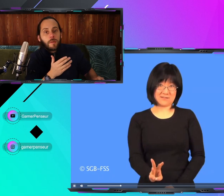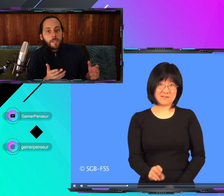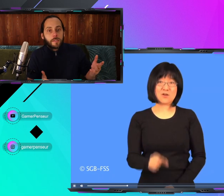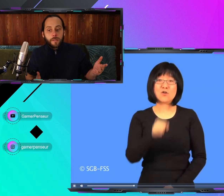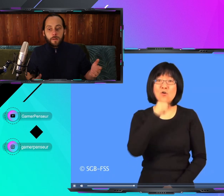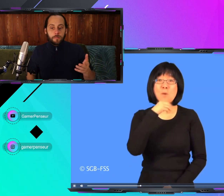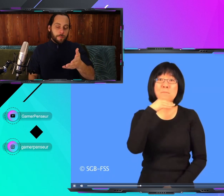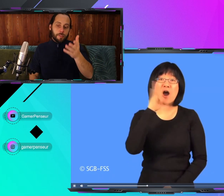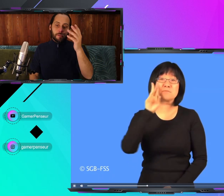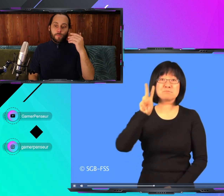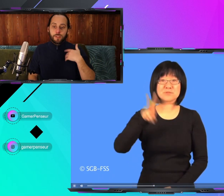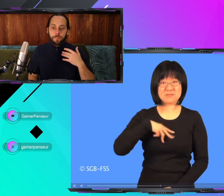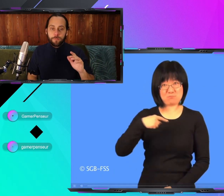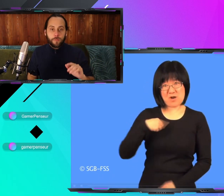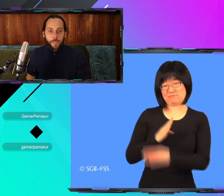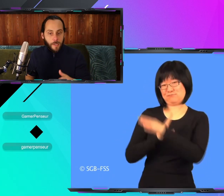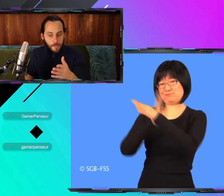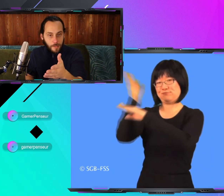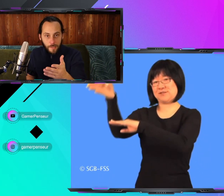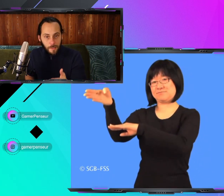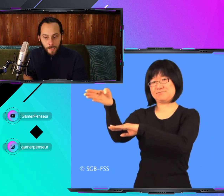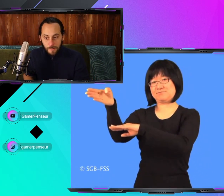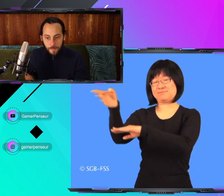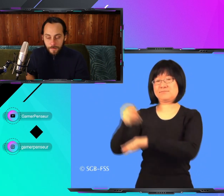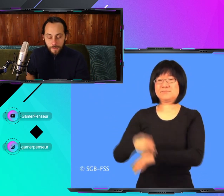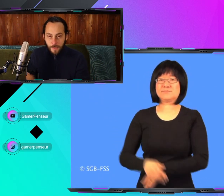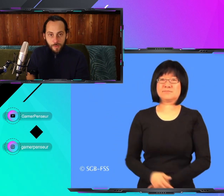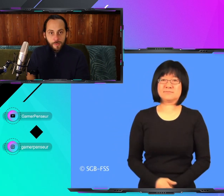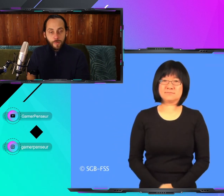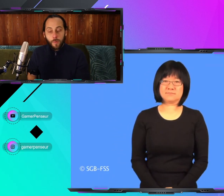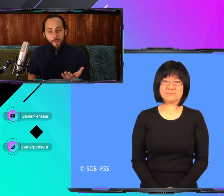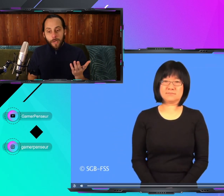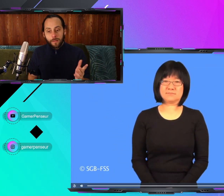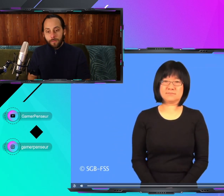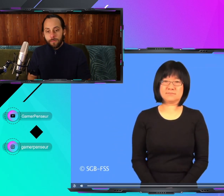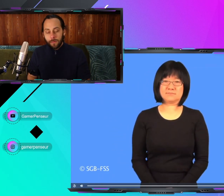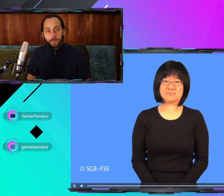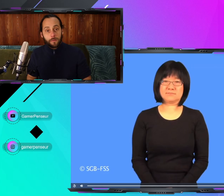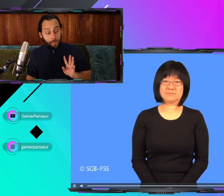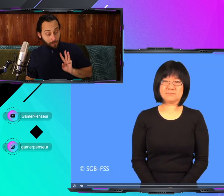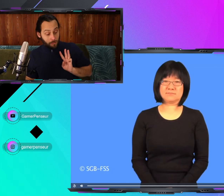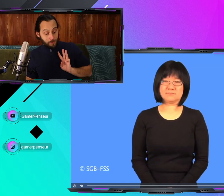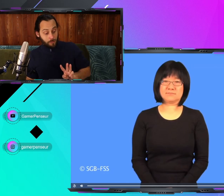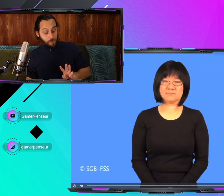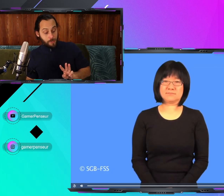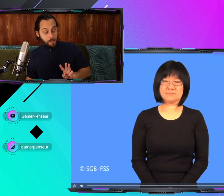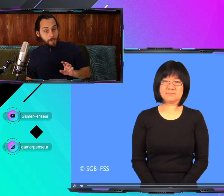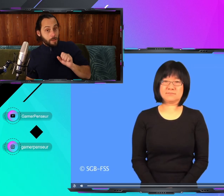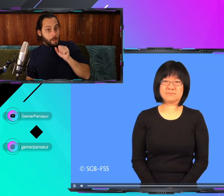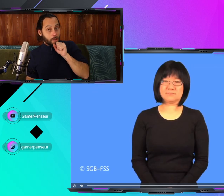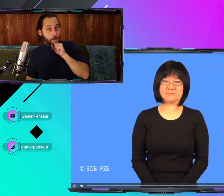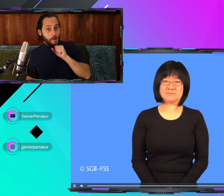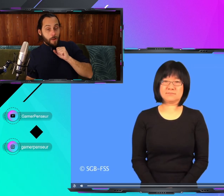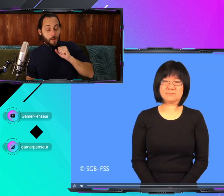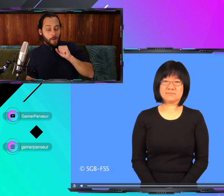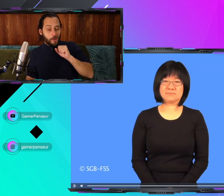Mais oui, c'est moi qui ai fait faux, parce que là c'est de la syntaxe, c'est très juste, on commence par le temps. Ce week-end,